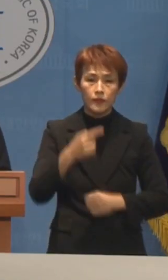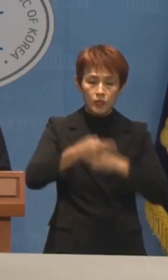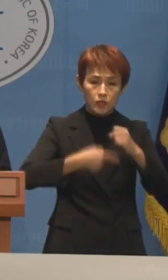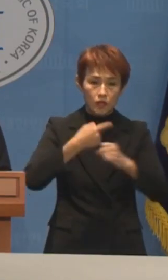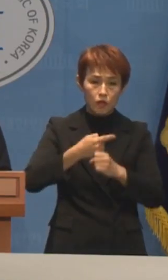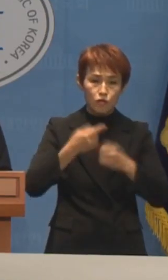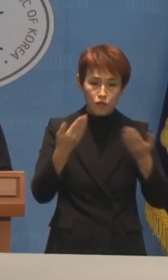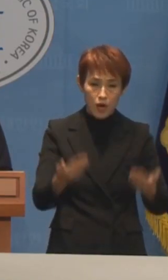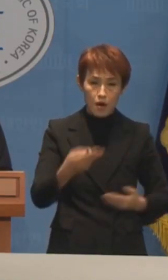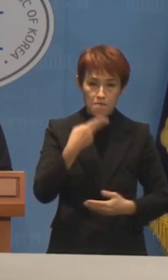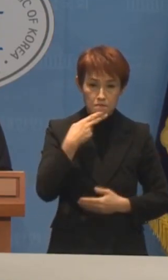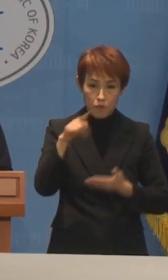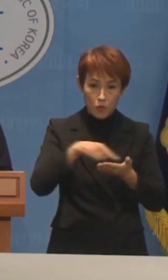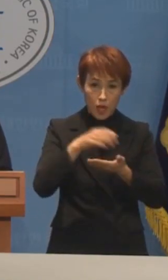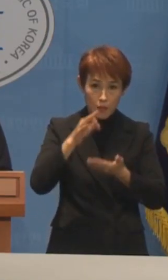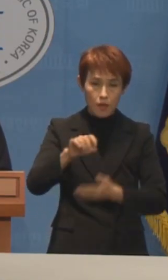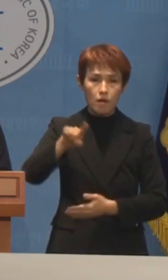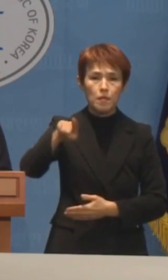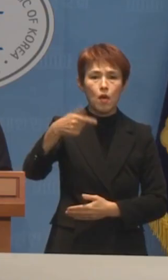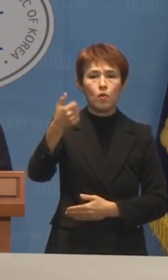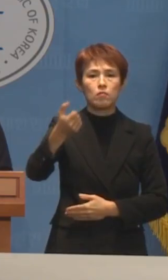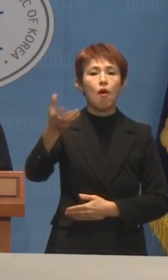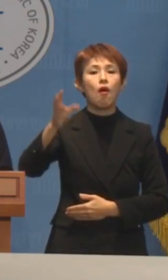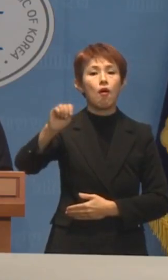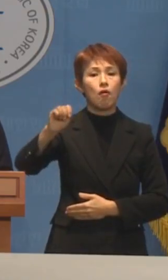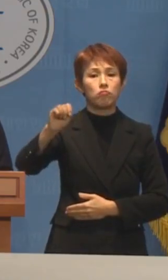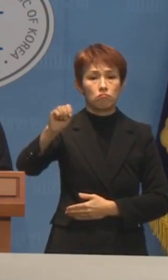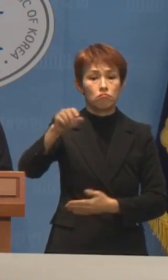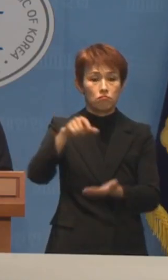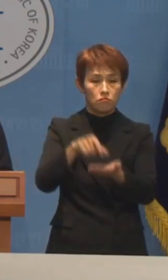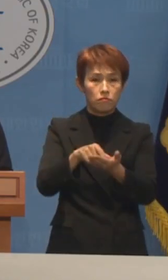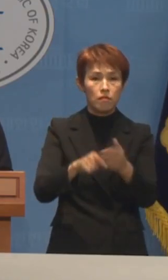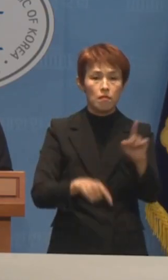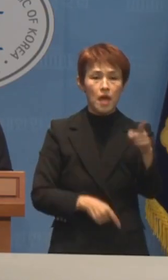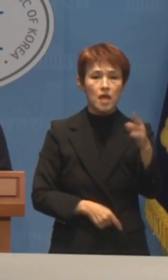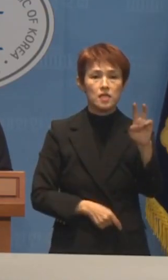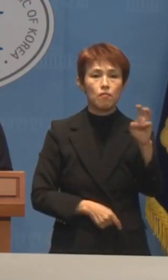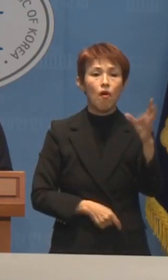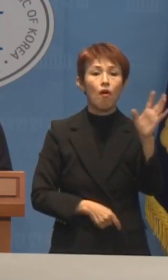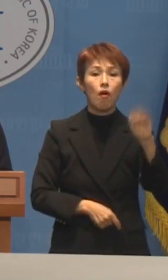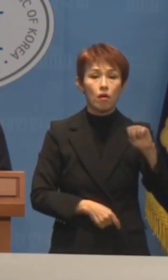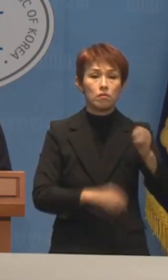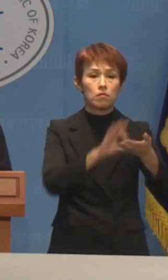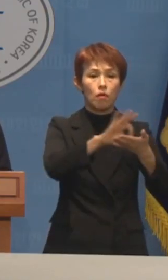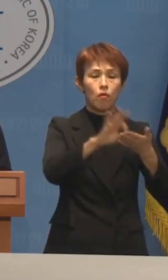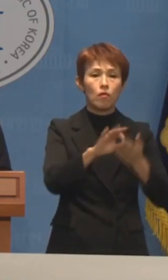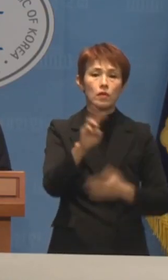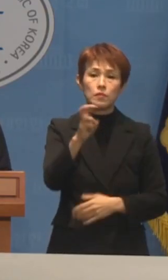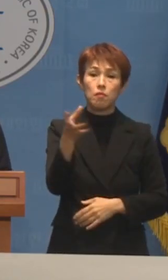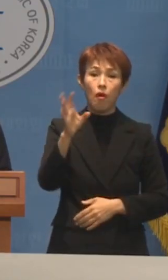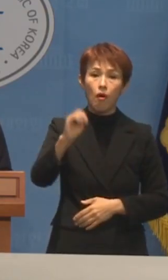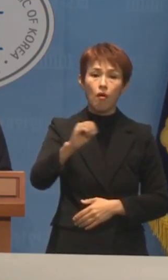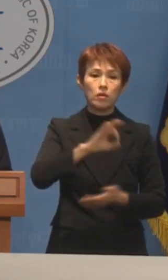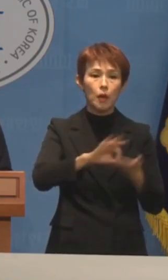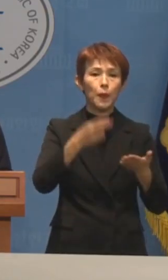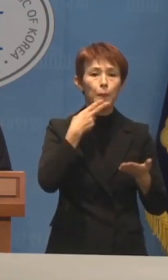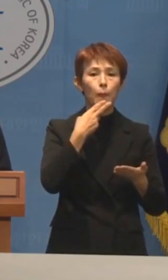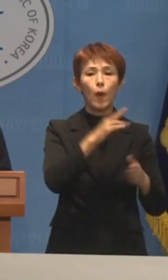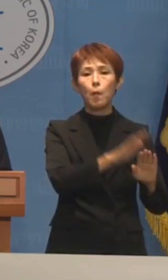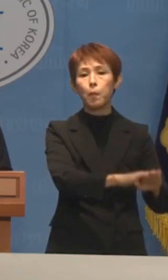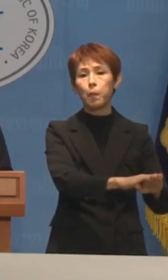연가보상비는 약 150억 편성하고 약 120억 원을 집행하여 30억 원을 불용 처리하고 있습니다.